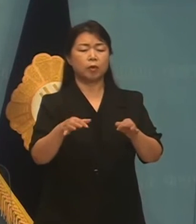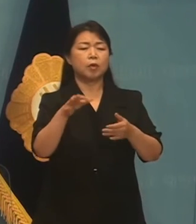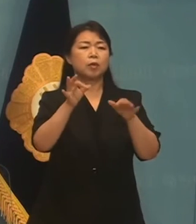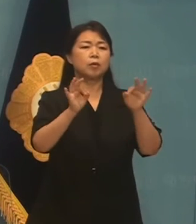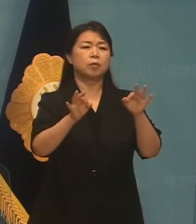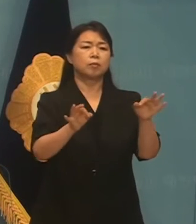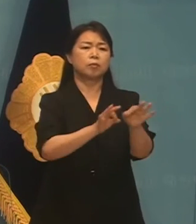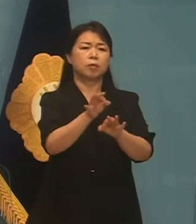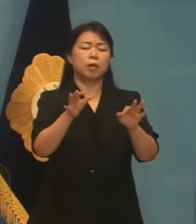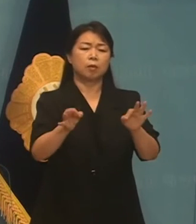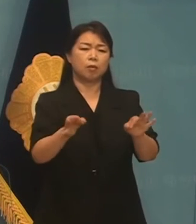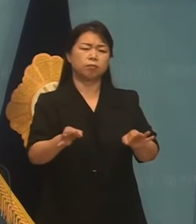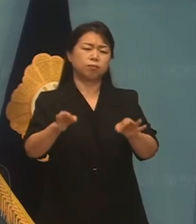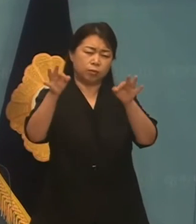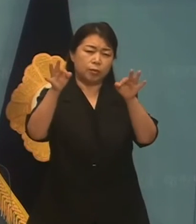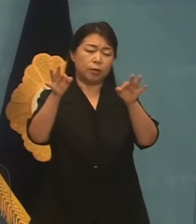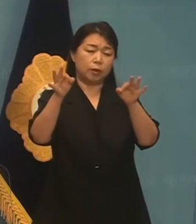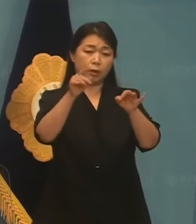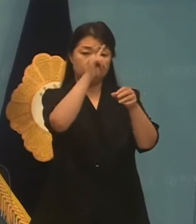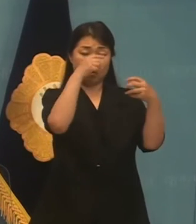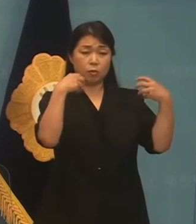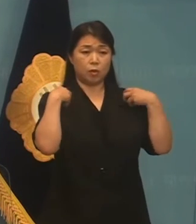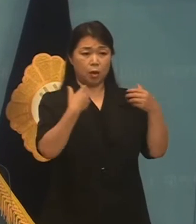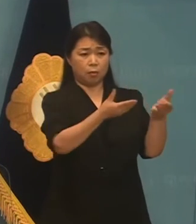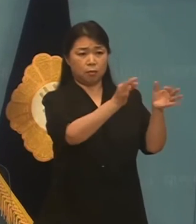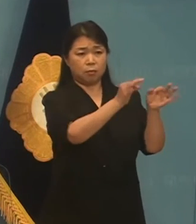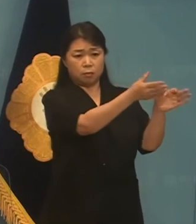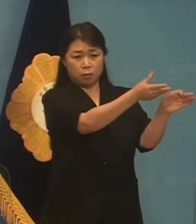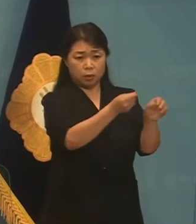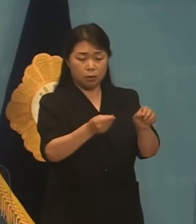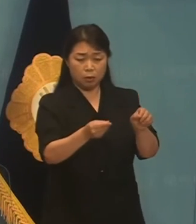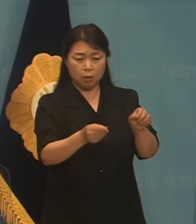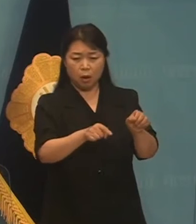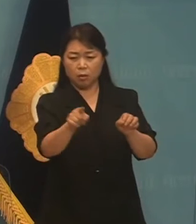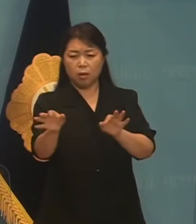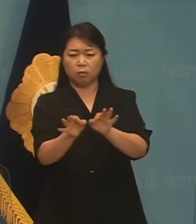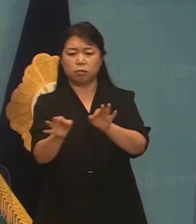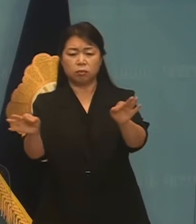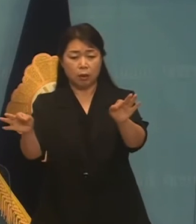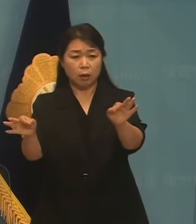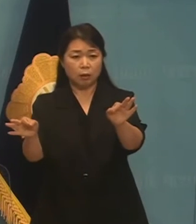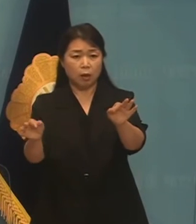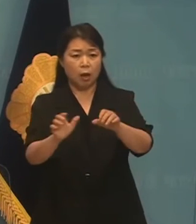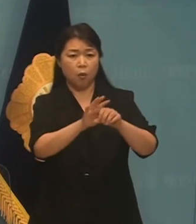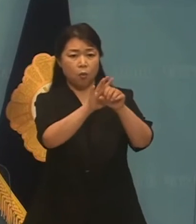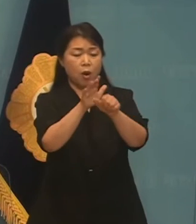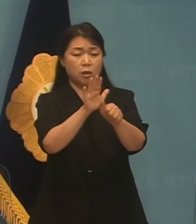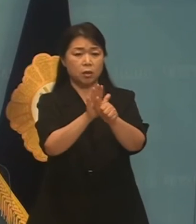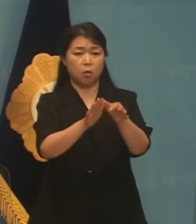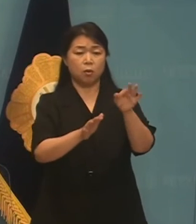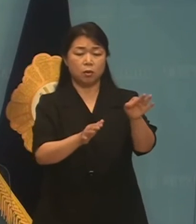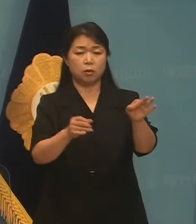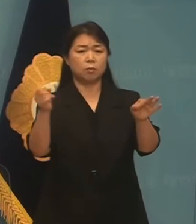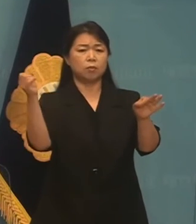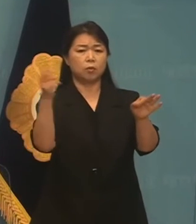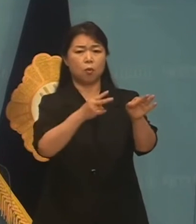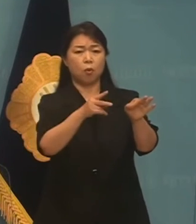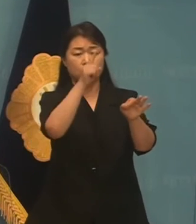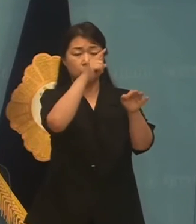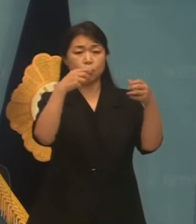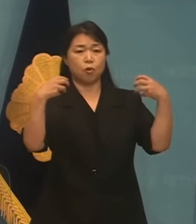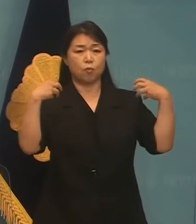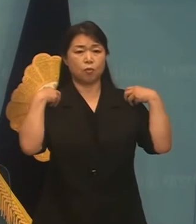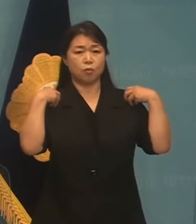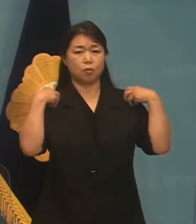때문입니다. 정부가 빚을 내 시장에 돈을 풀었습니다. 코로나 지원금을 비롯한